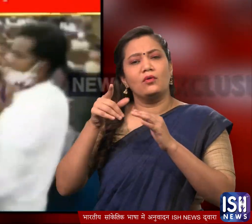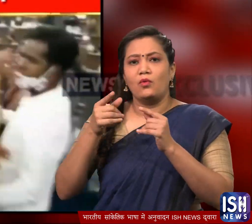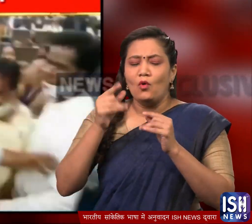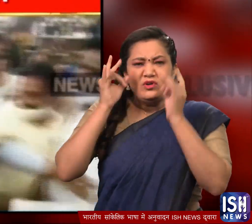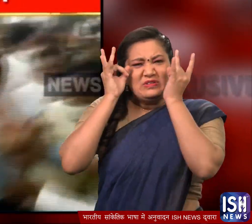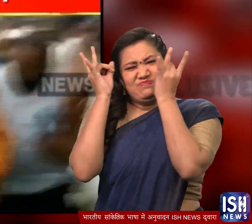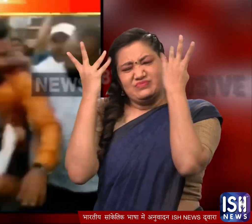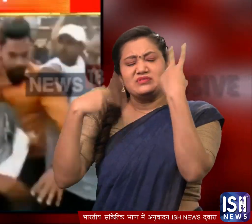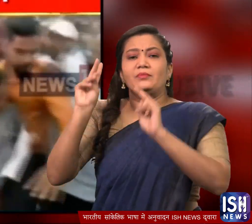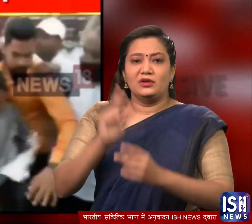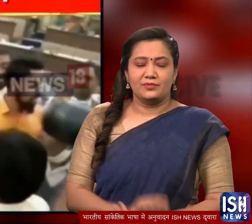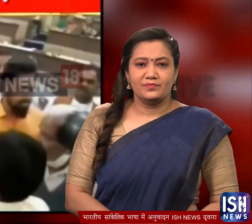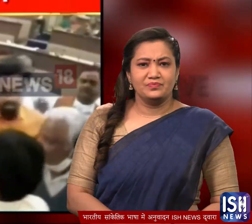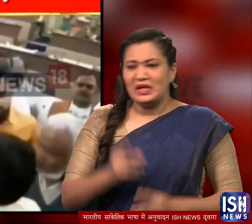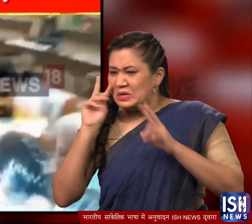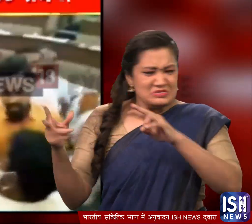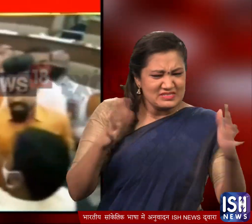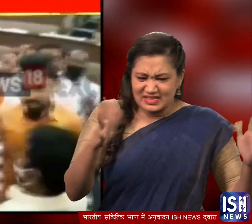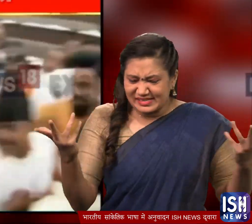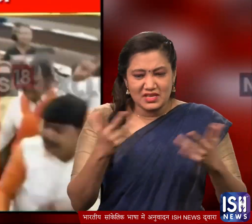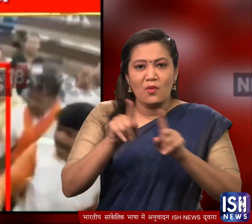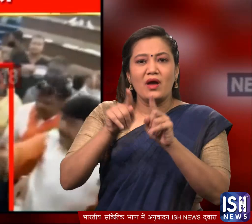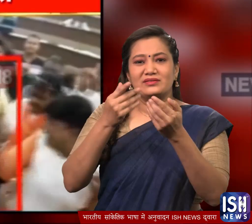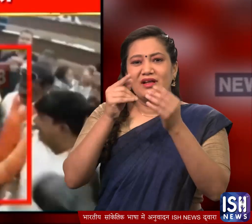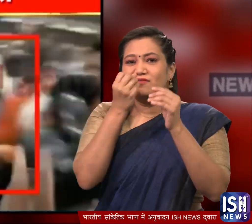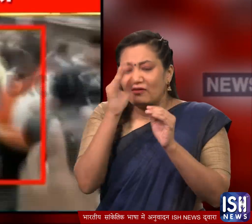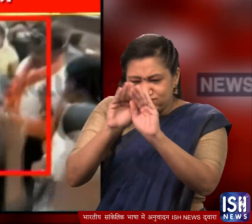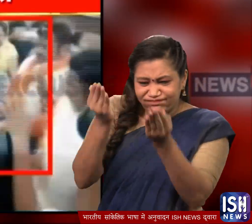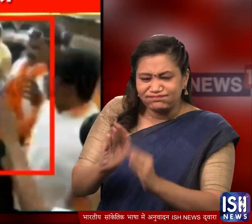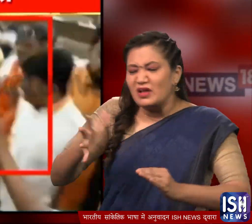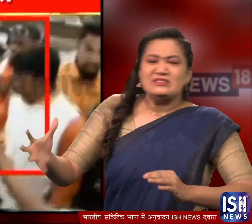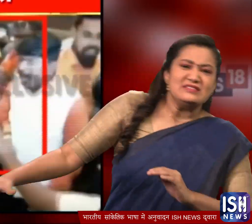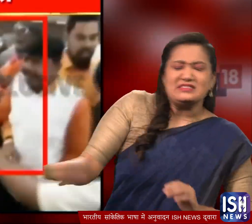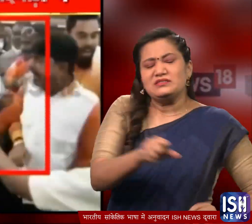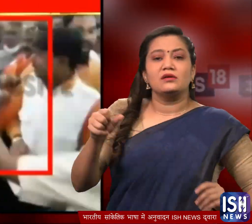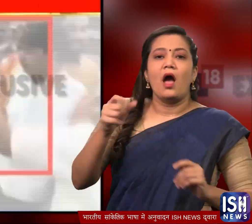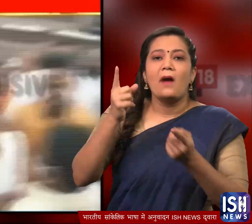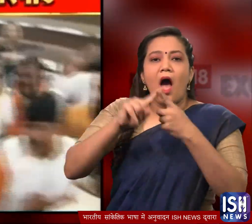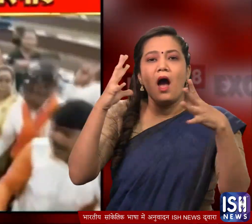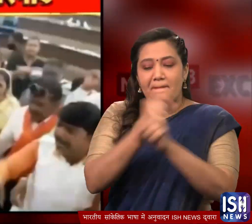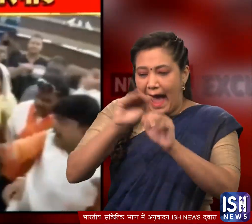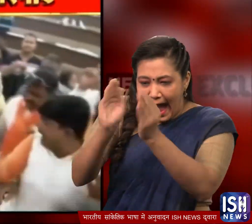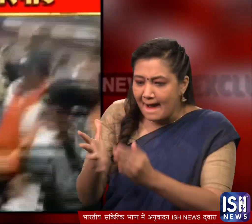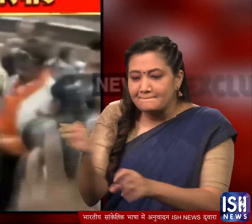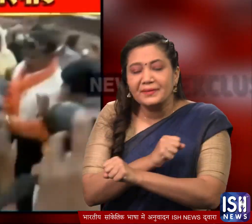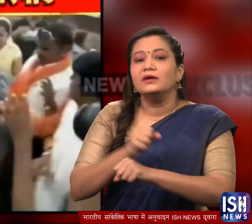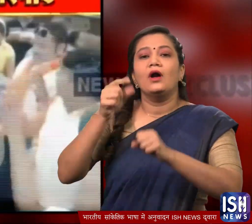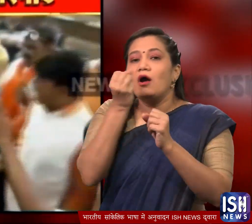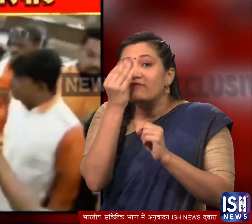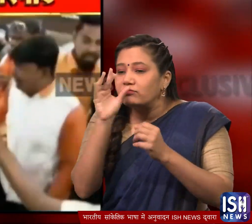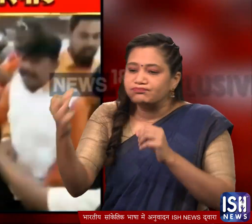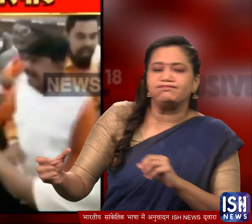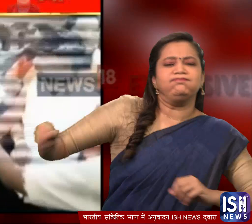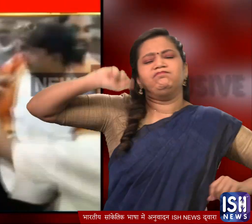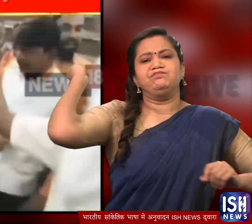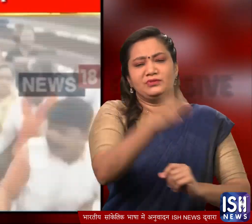गुस्सा 7वें आसमान पर पहुंच चुका था। उन्होंने आओ देखा ना ताओ और वहां रखे एक गमले को उठाकर मारने की कोशिश की, लेकिन गमले के बजाय उनके हाथ में